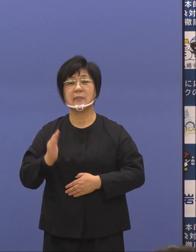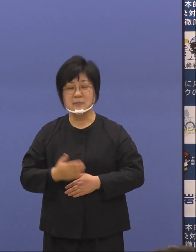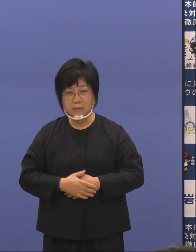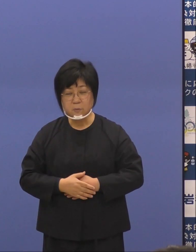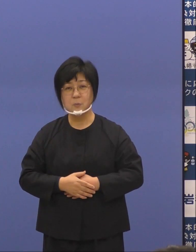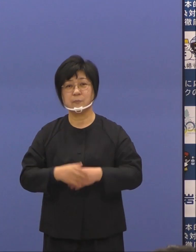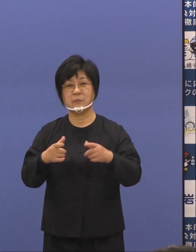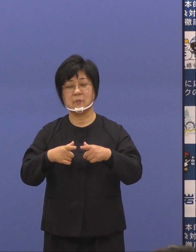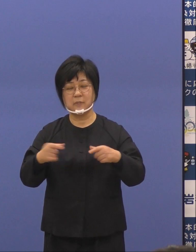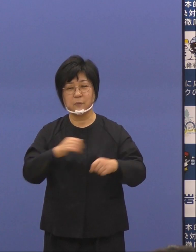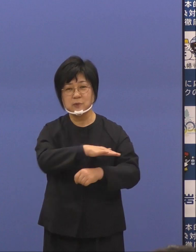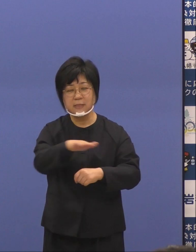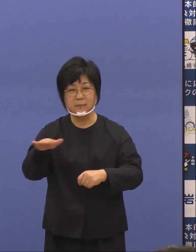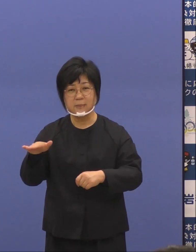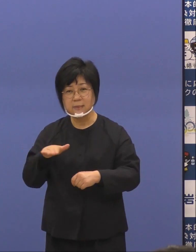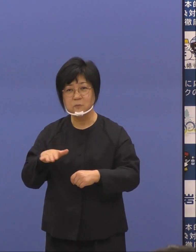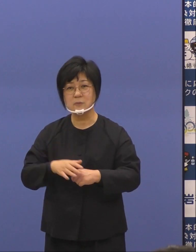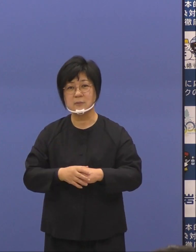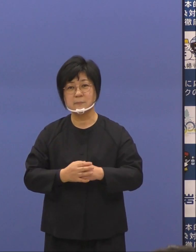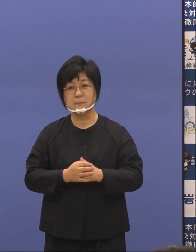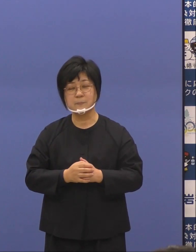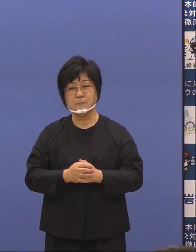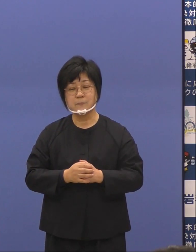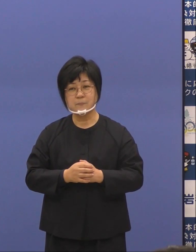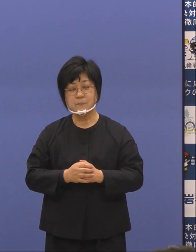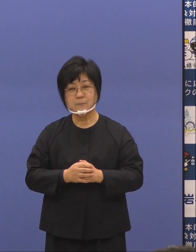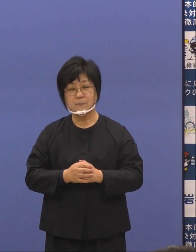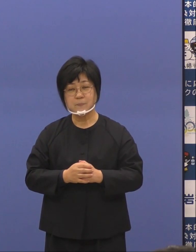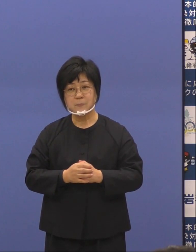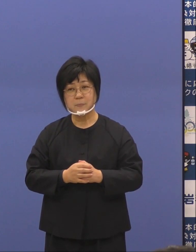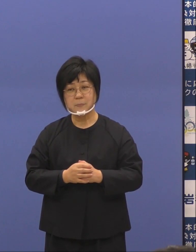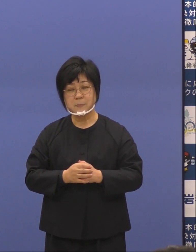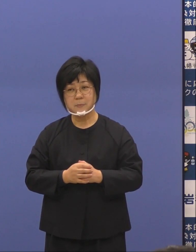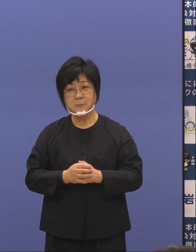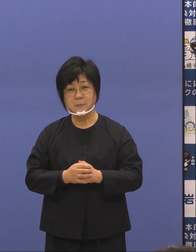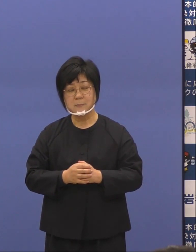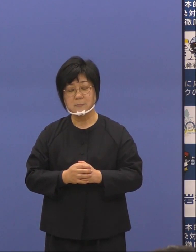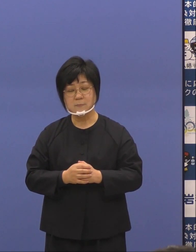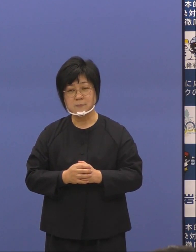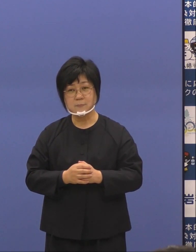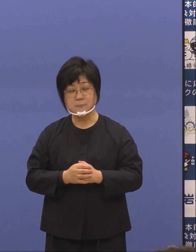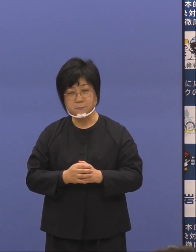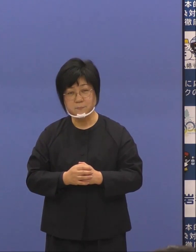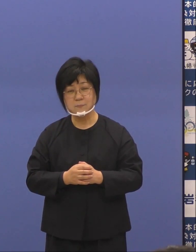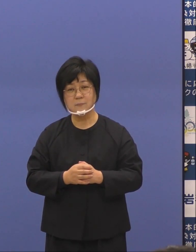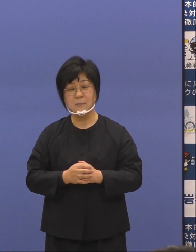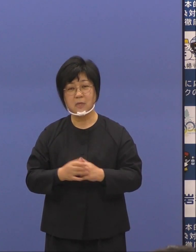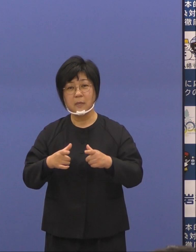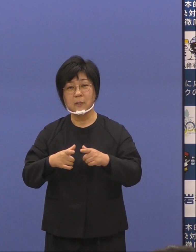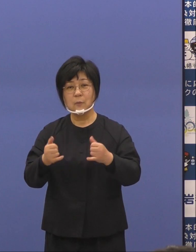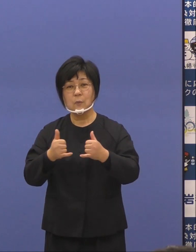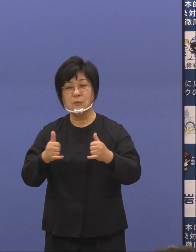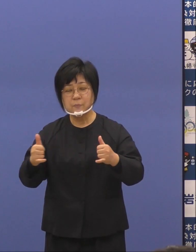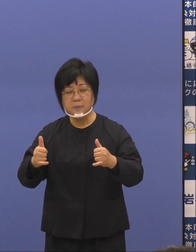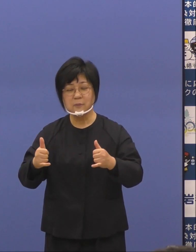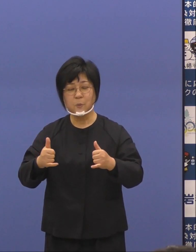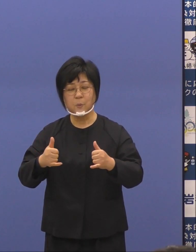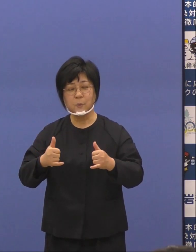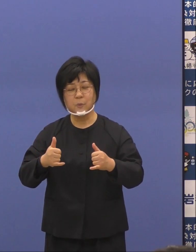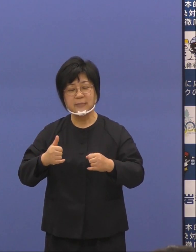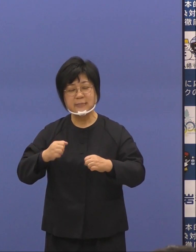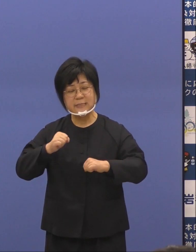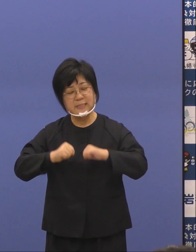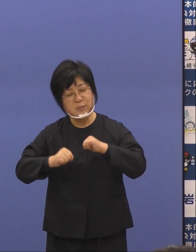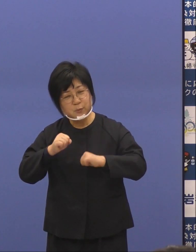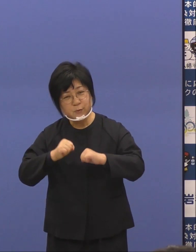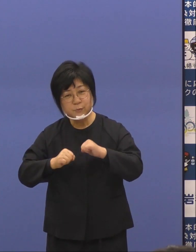日本全体としてやはりこのより国民の自由を生かしていくような政治の在り方